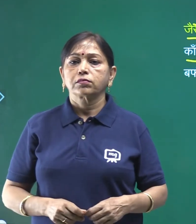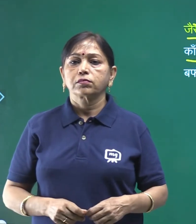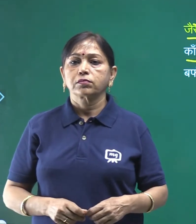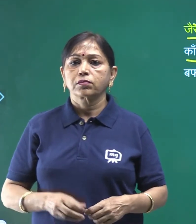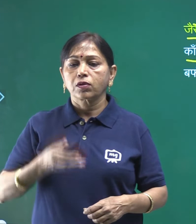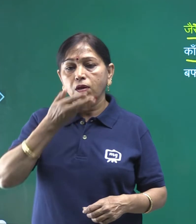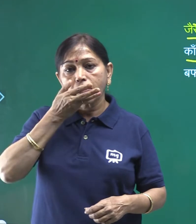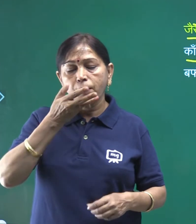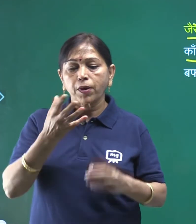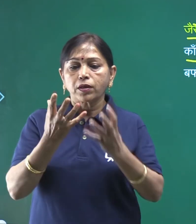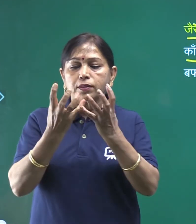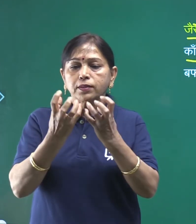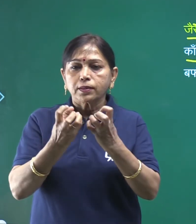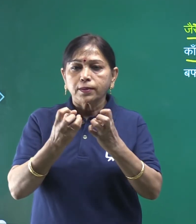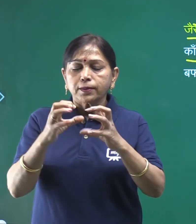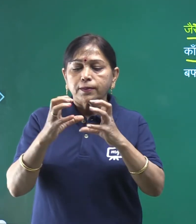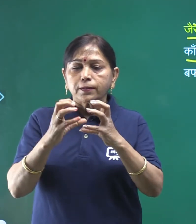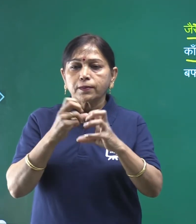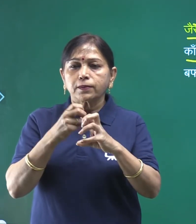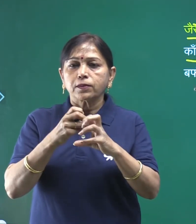पानी का जमना,